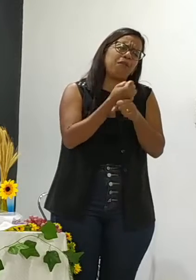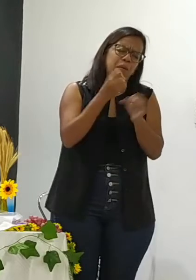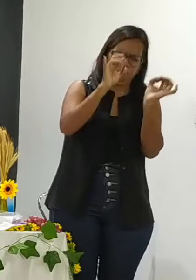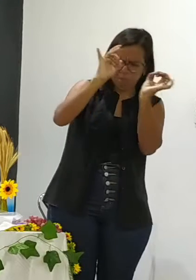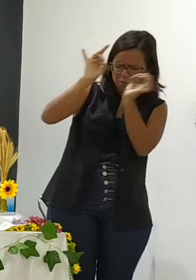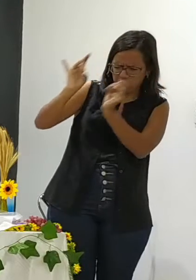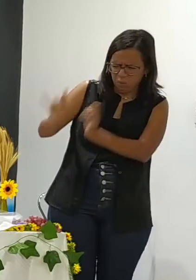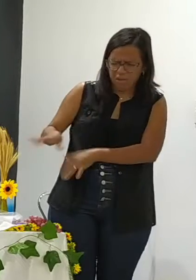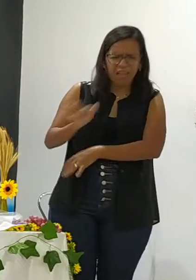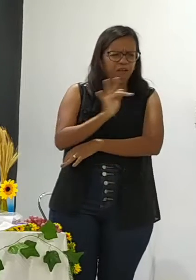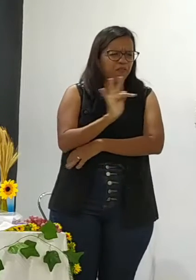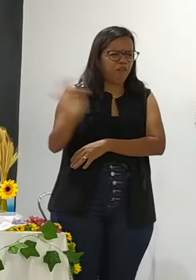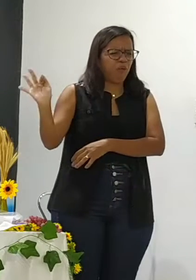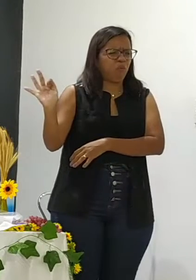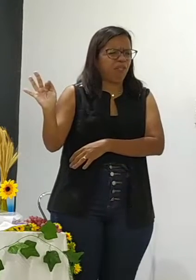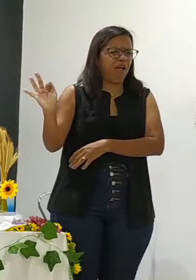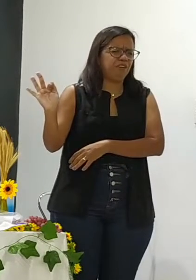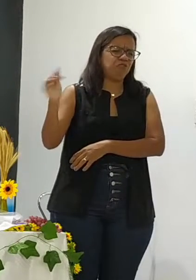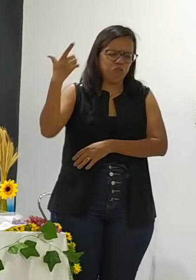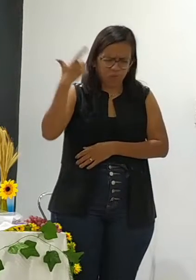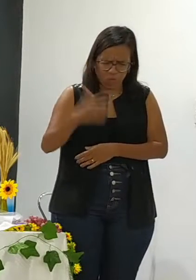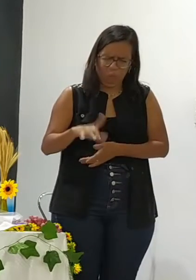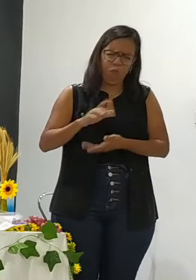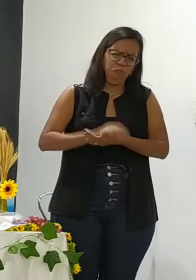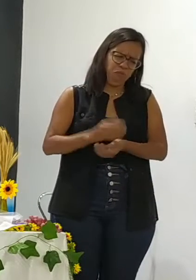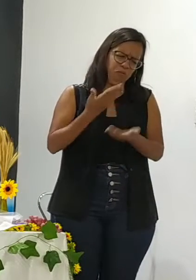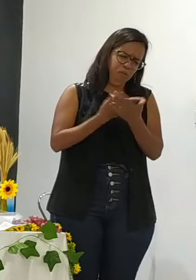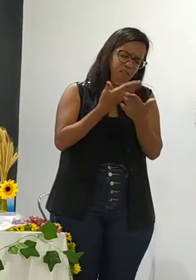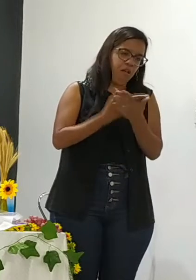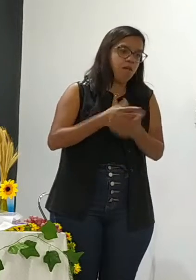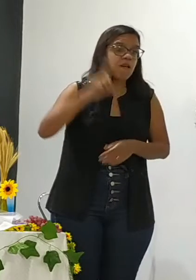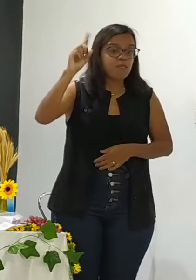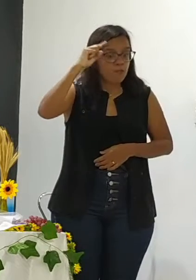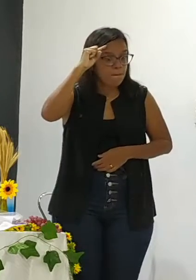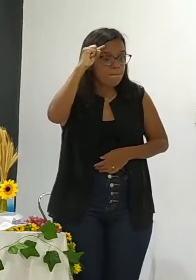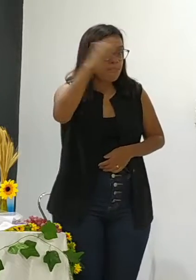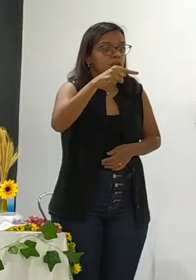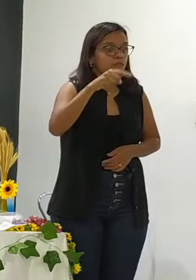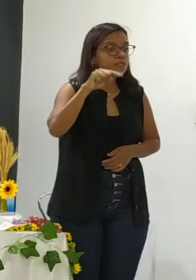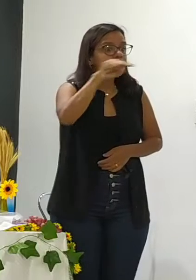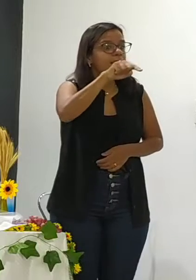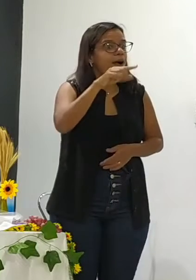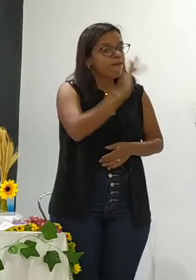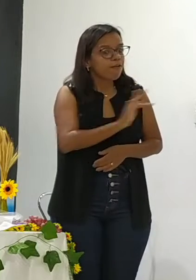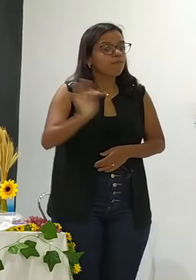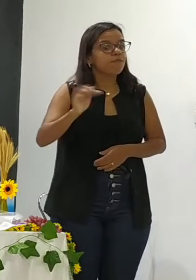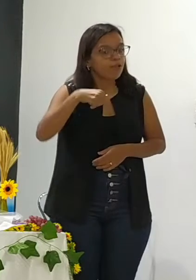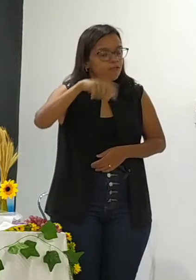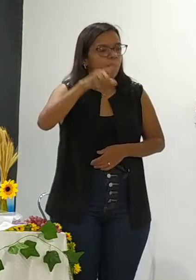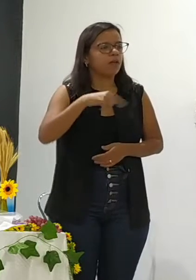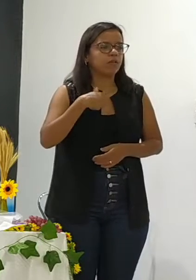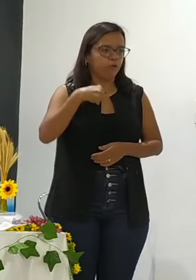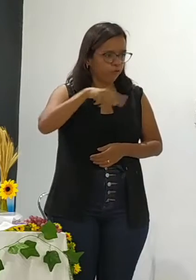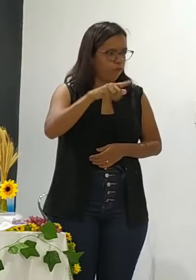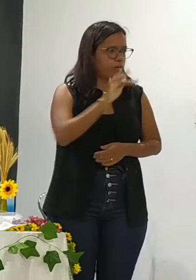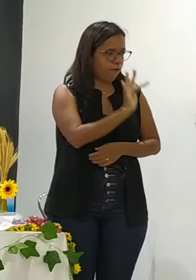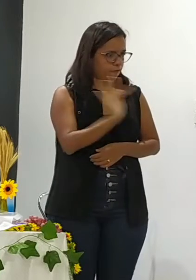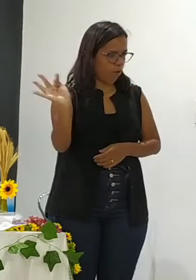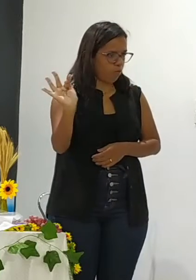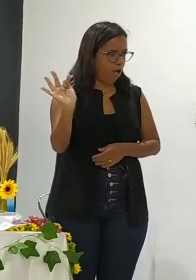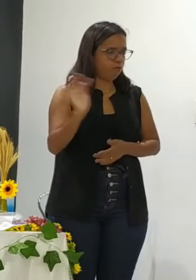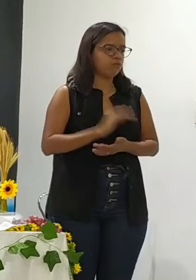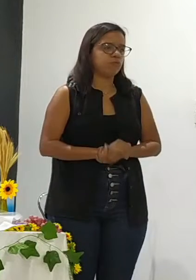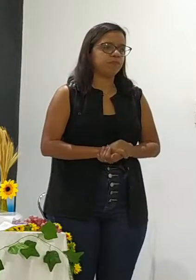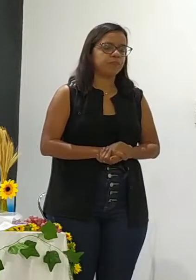abandonei aquilo lá. Olha, já fui exonerada há muito tempo. Ela falou: mas Deus está mandando você ir lá. Vai, e eu fui. Quando eu